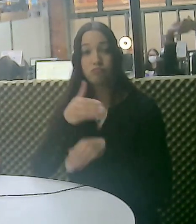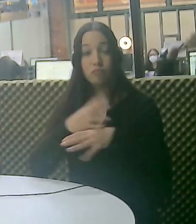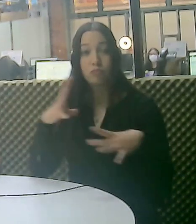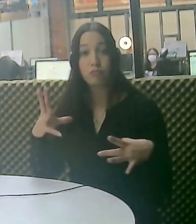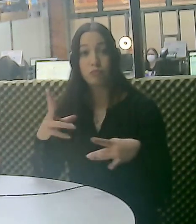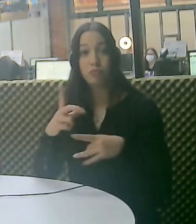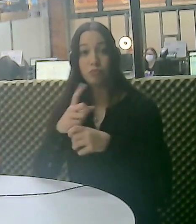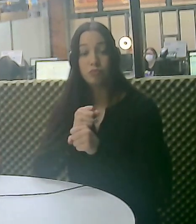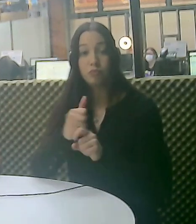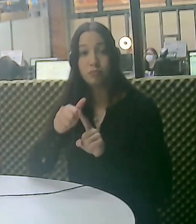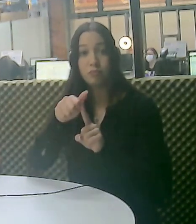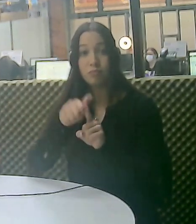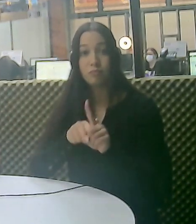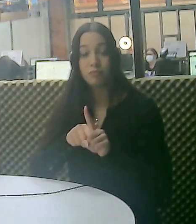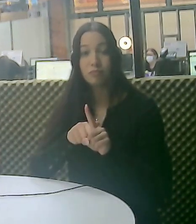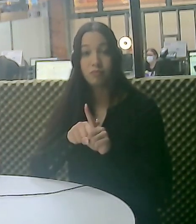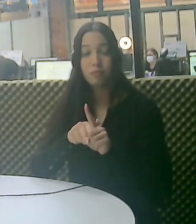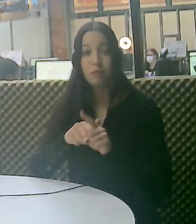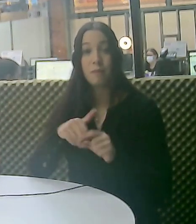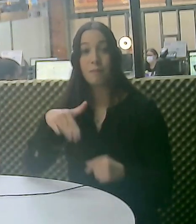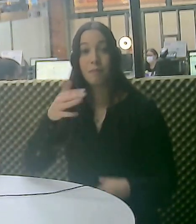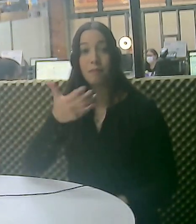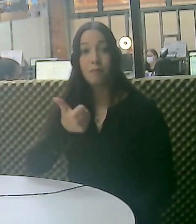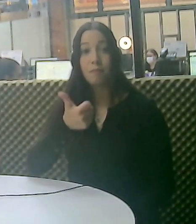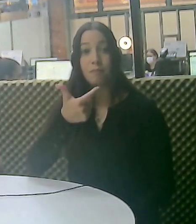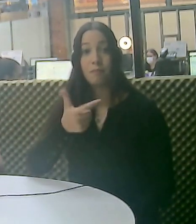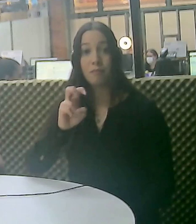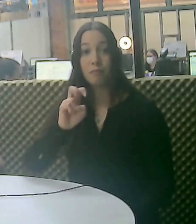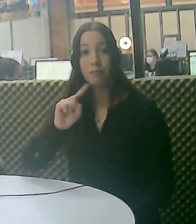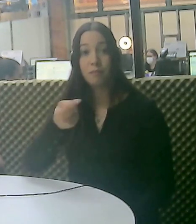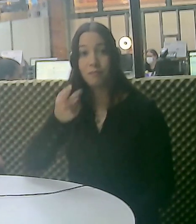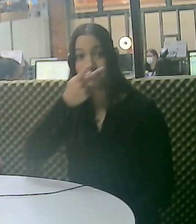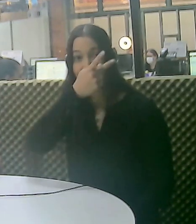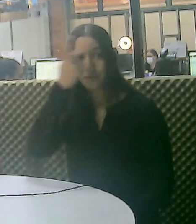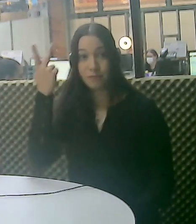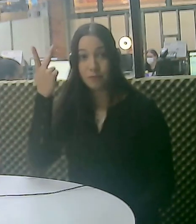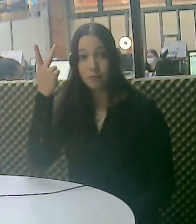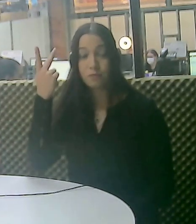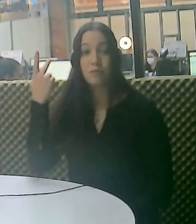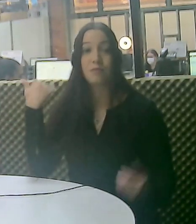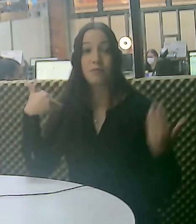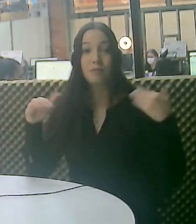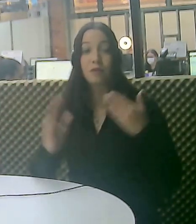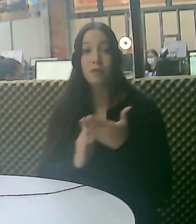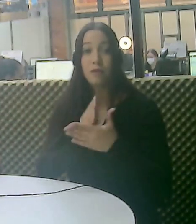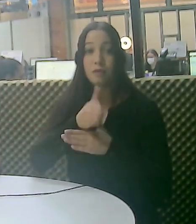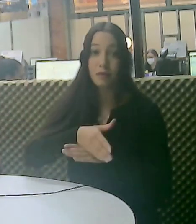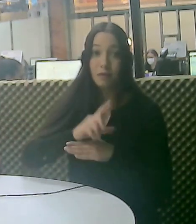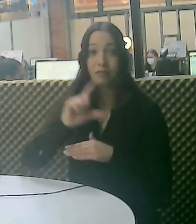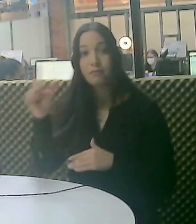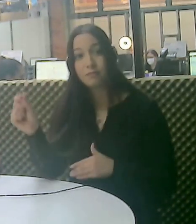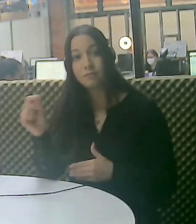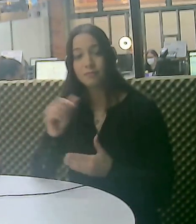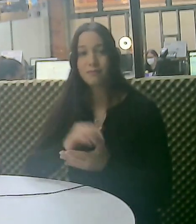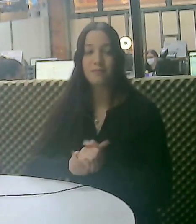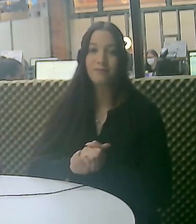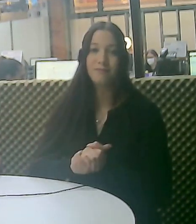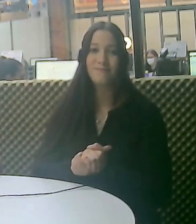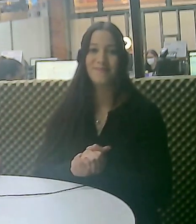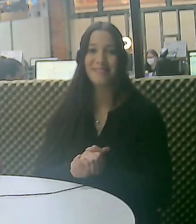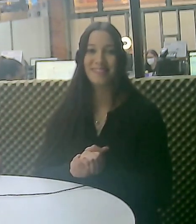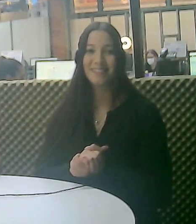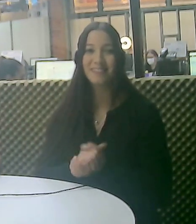uma quantidade mensal acima de 125 mil passageiros, incluindo embarques e desembarques.